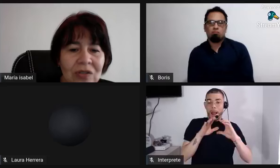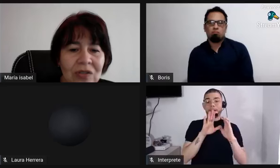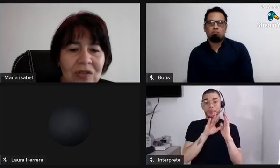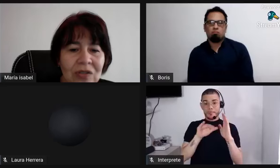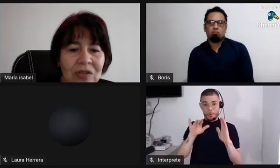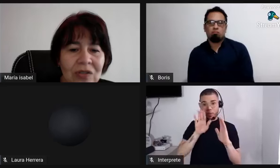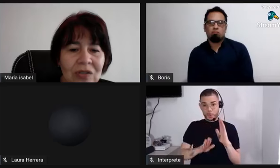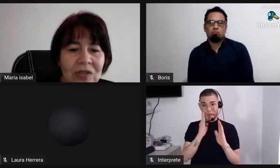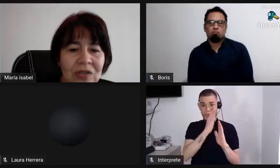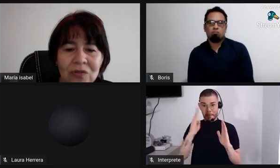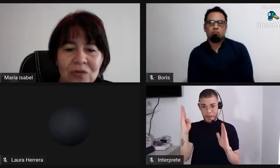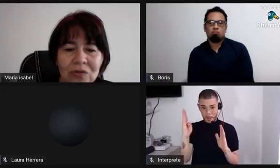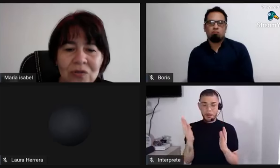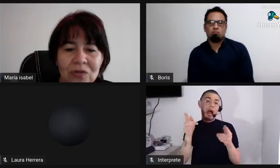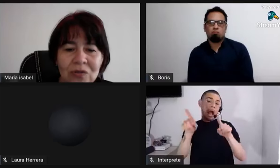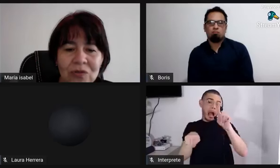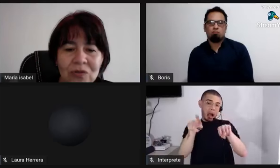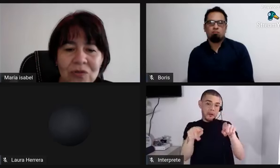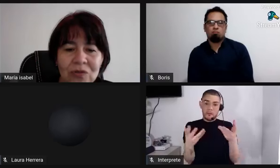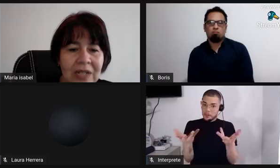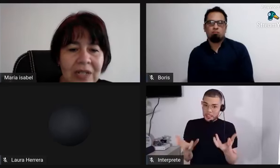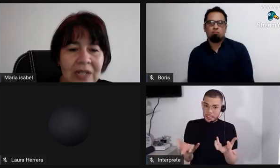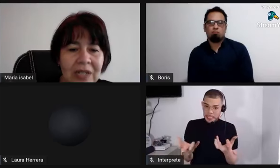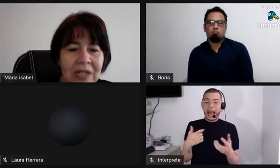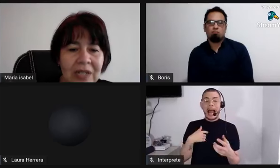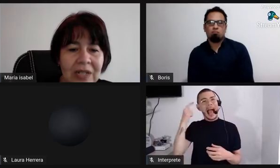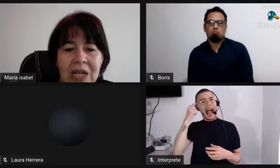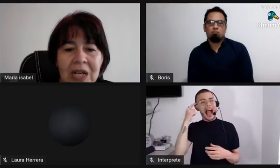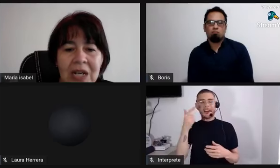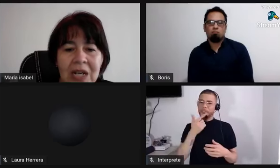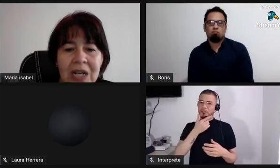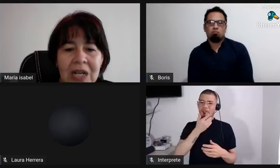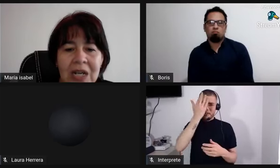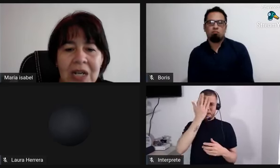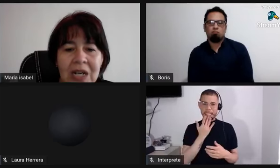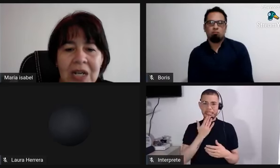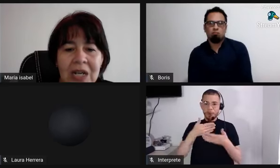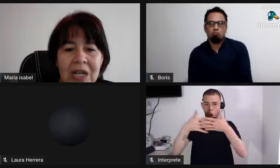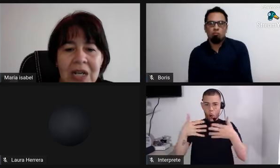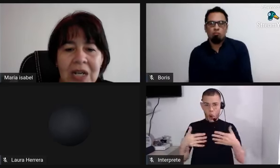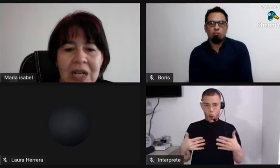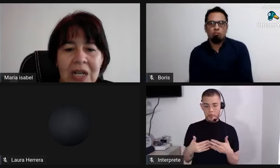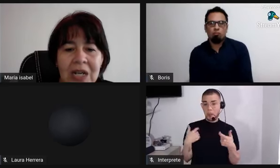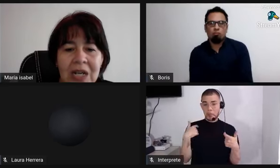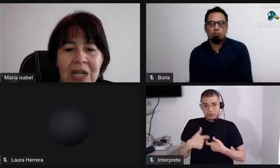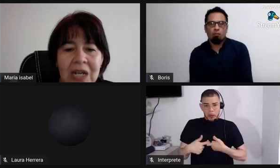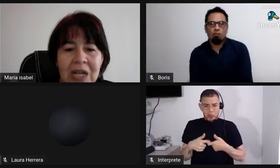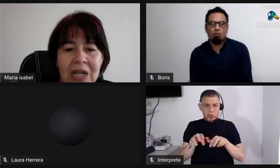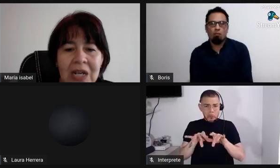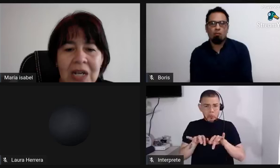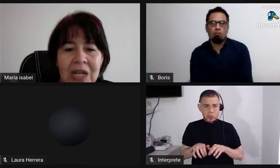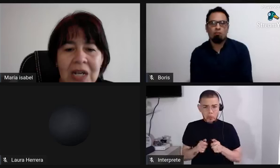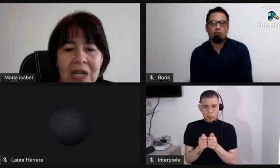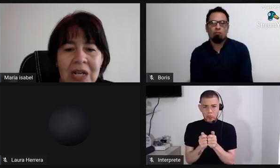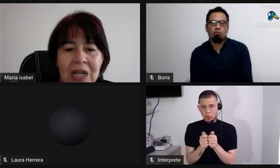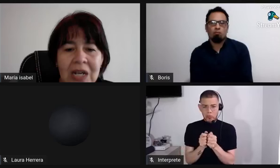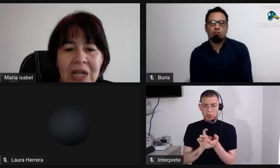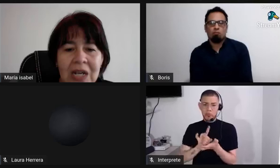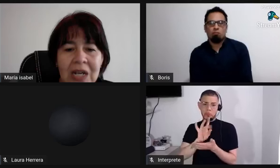dejen sus comentarios, quienes puedan escribir en español. Y si no, pues cuando termine Boris su presentación, compartiremos el